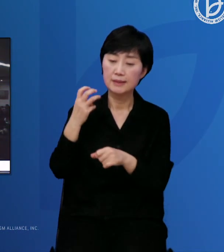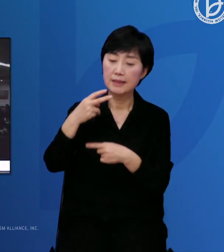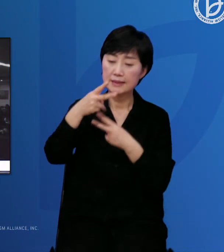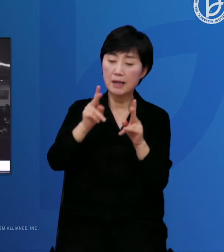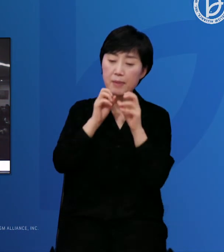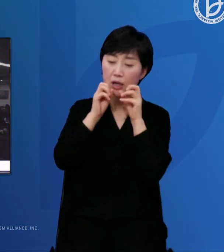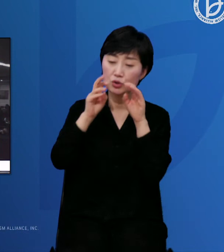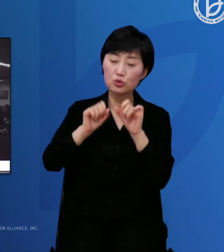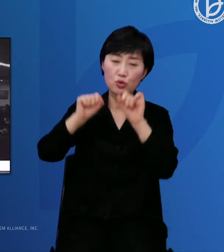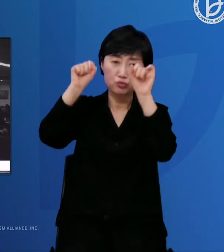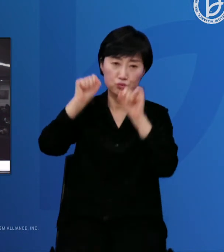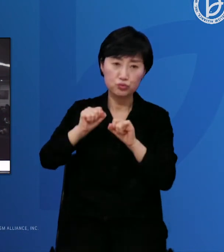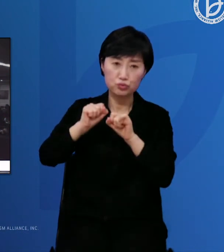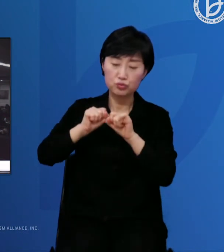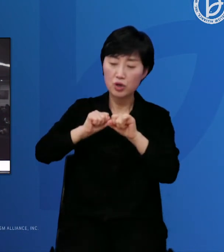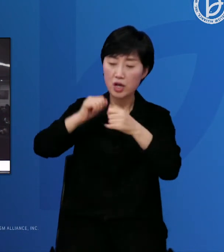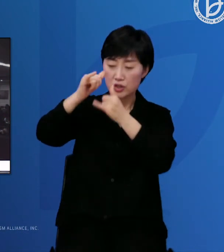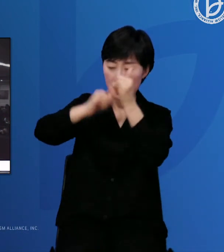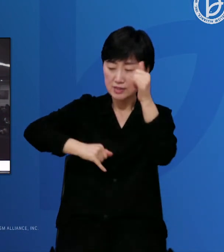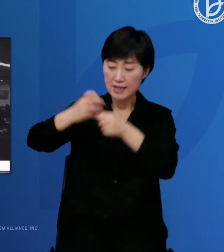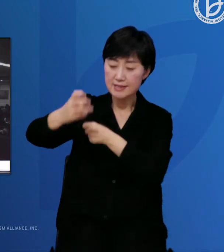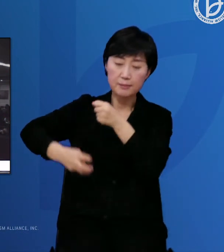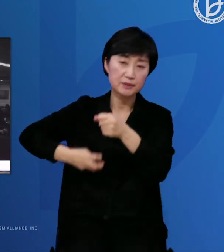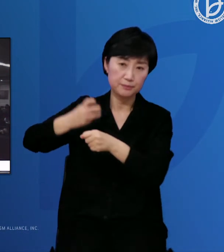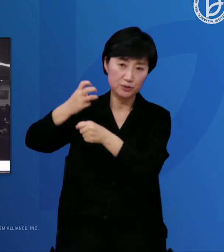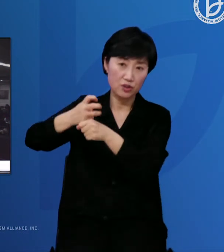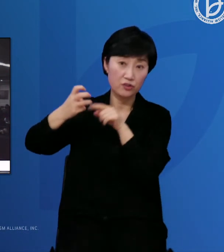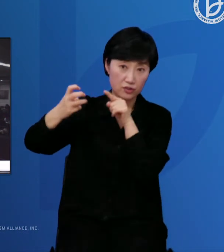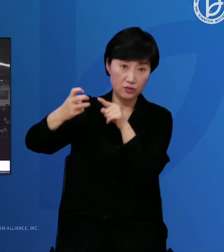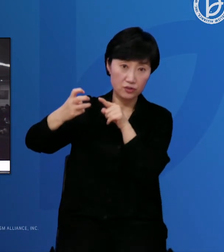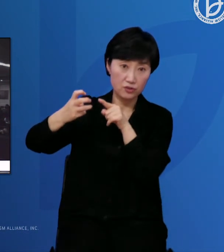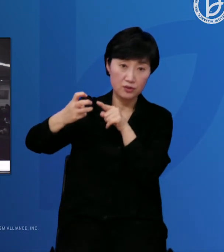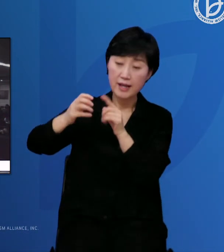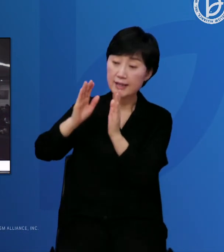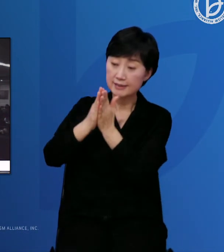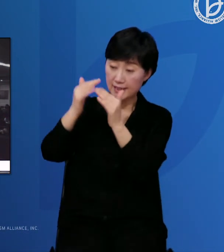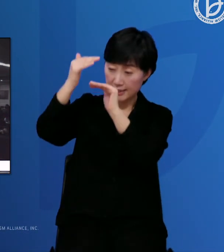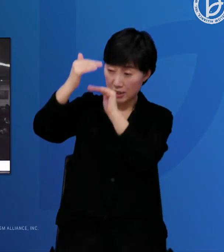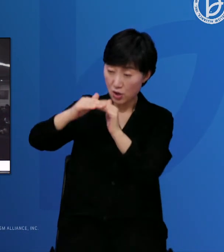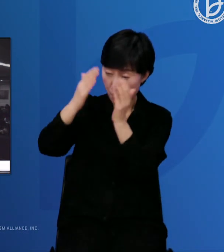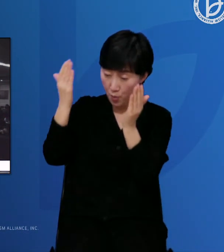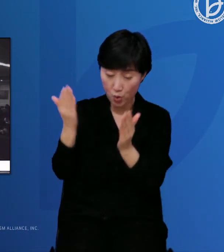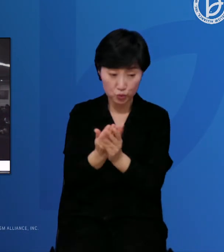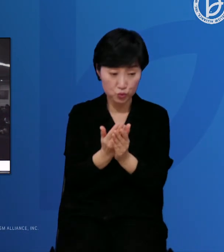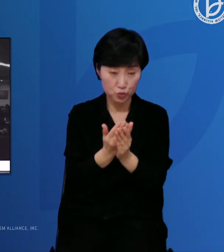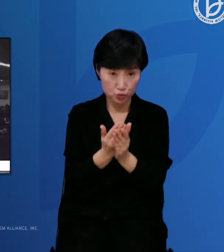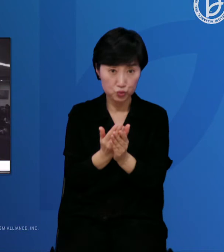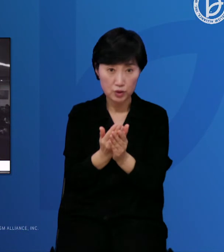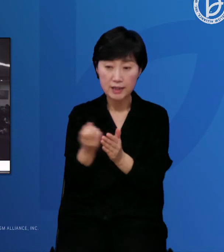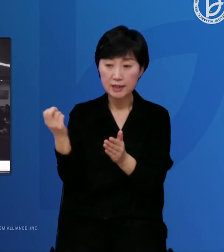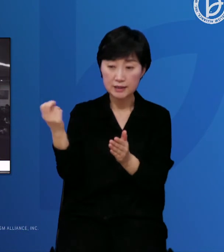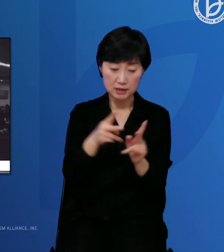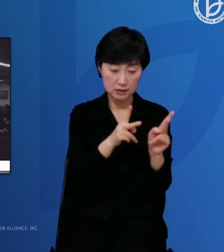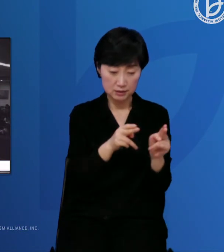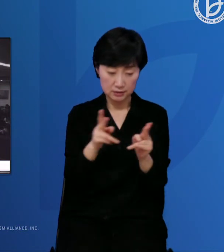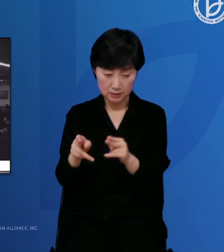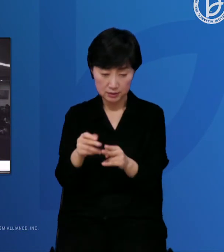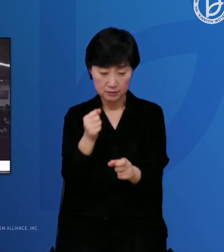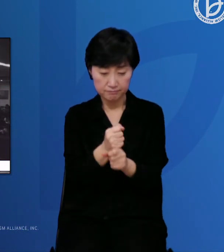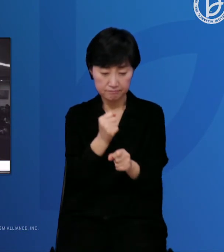다락방 전도운동이 진행되며 제작된 모든 훈련 교재가 전도운동 초기 메시지를 바탕으로 복원돼